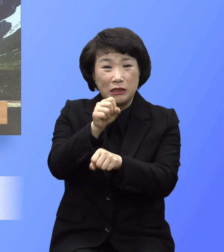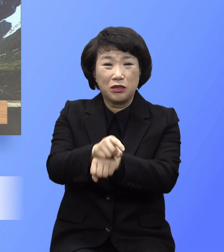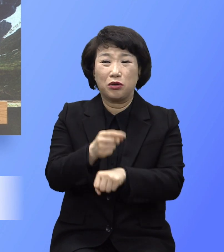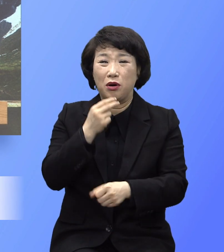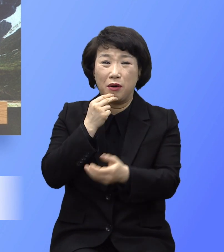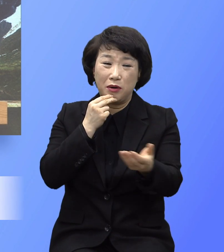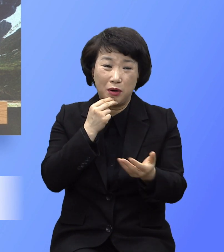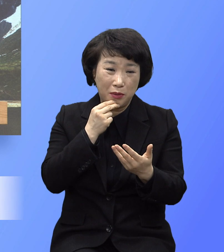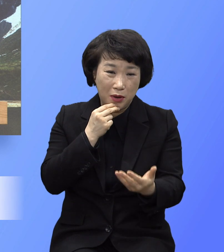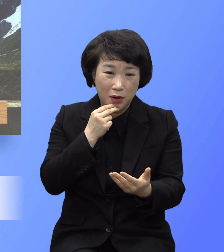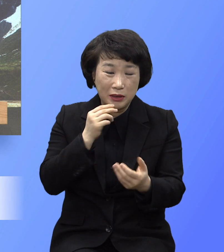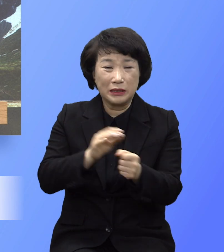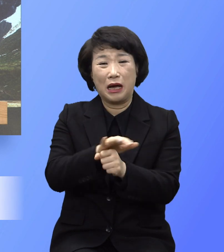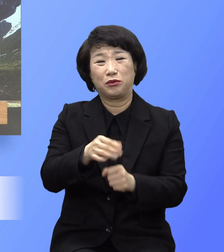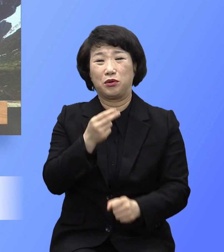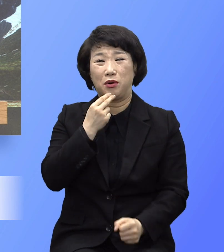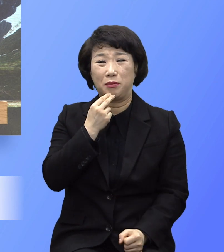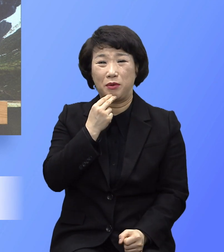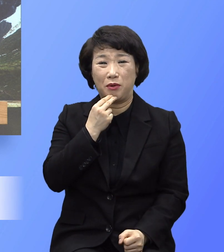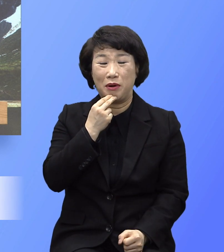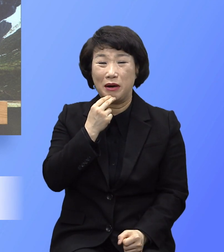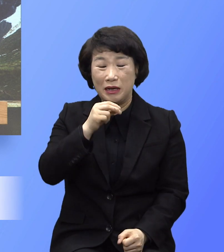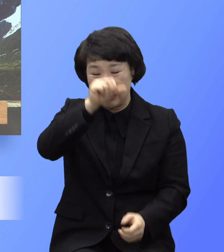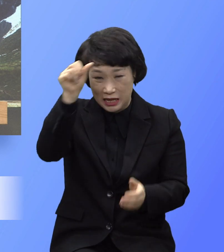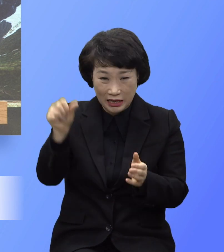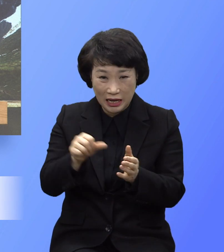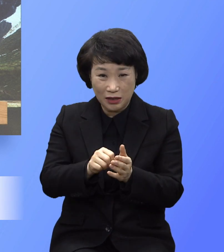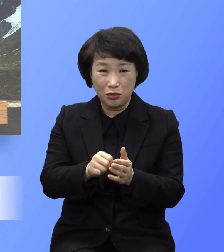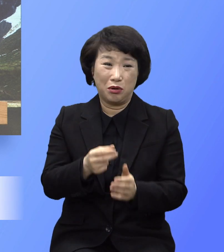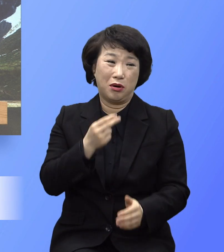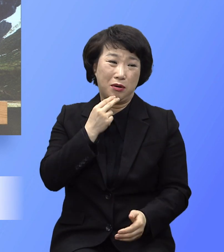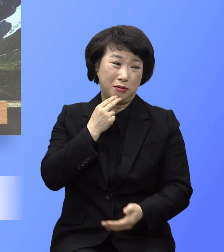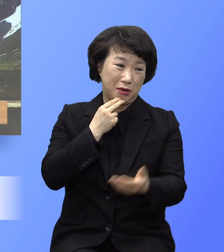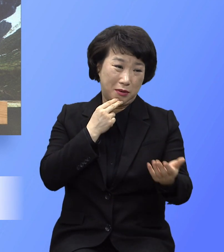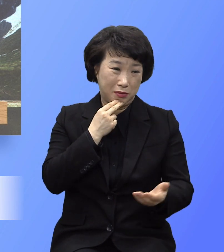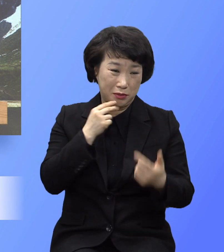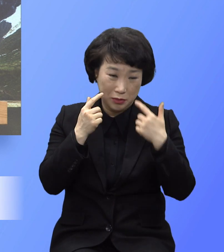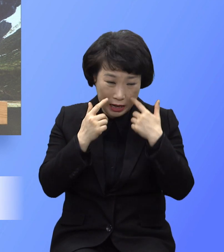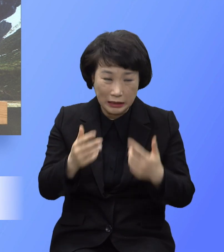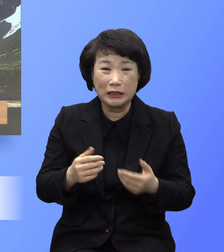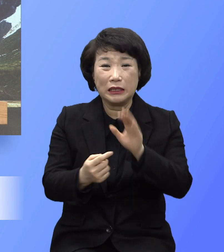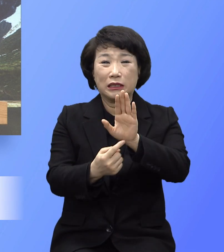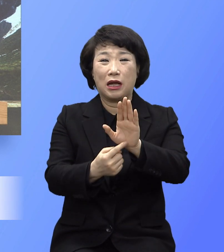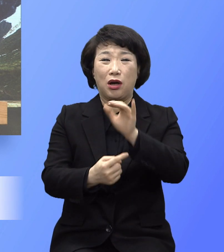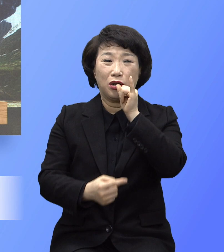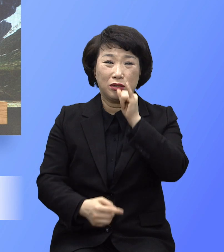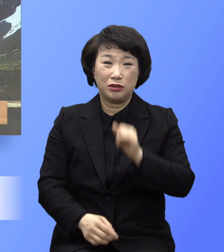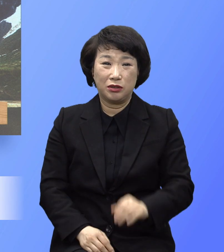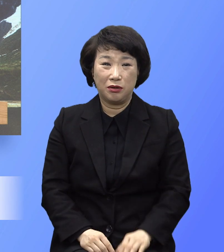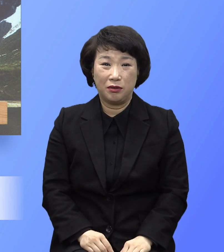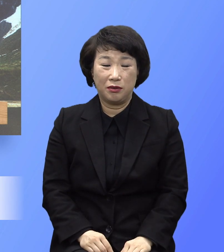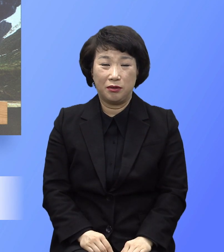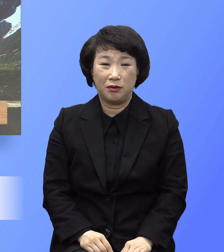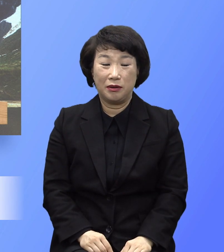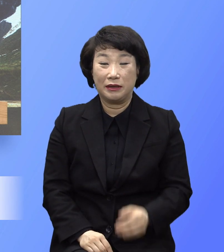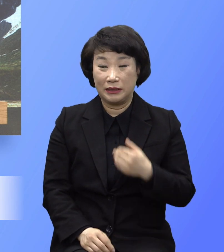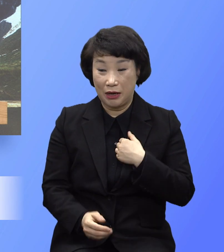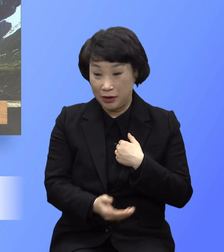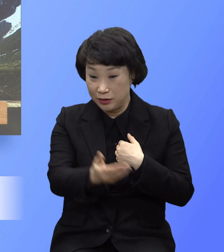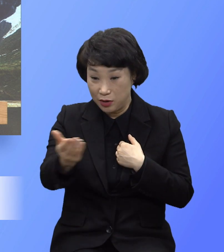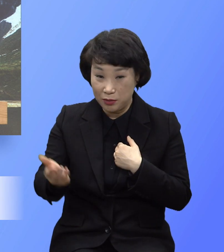성품도 없고 사랑도 없고 생애도 없음을 분명히 말해주고 있다 이 말이요.